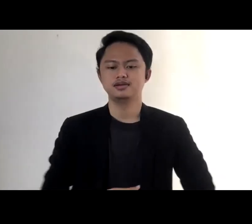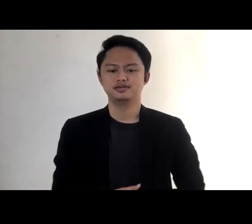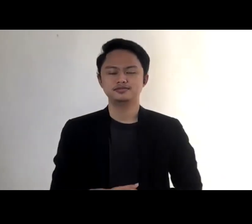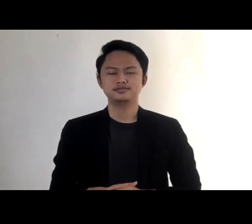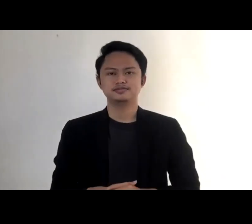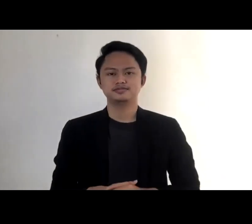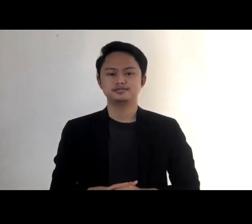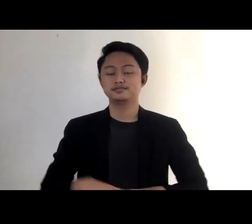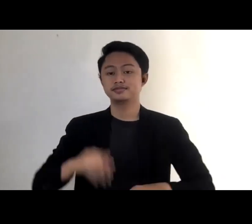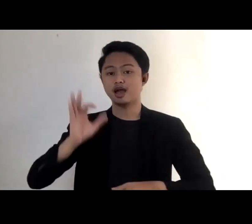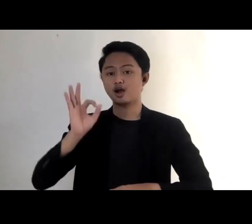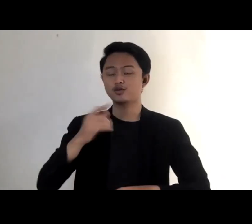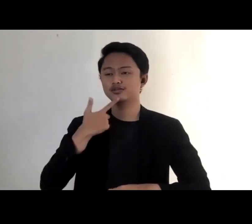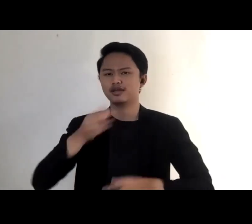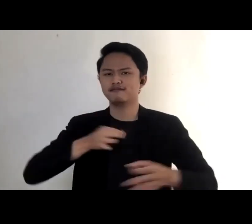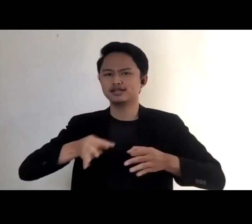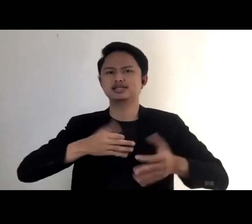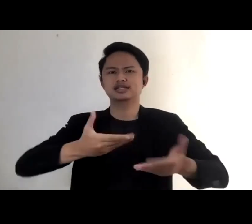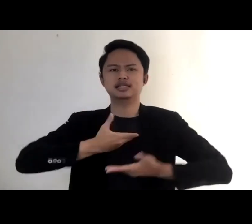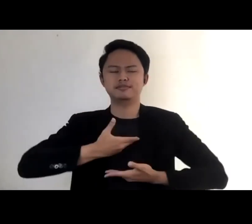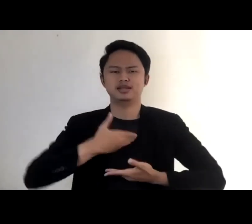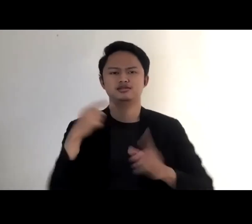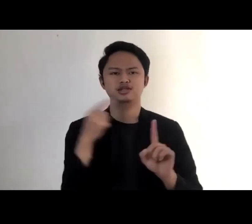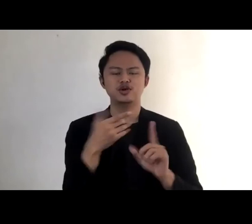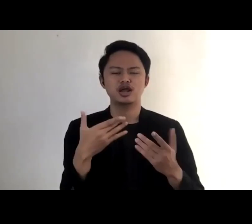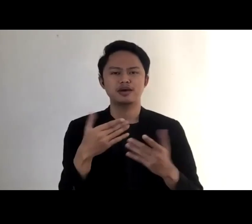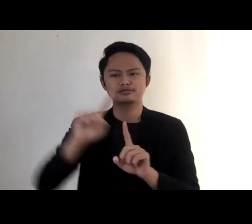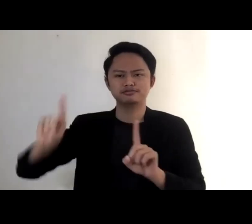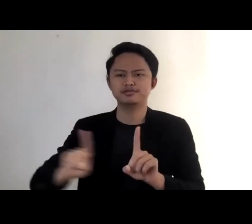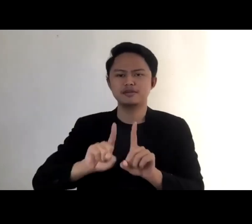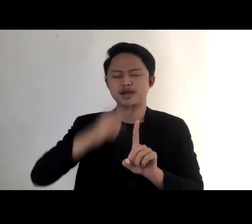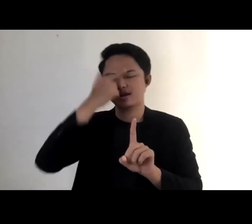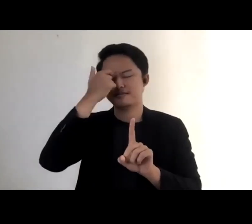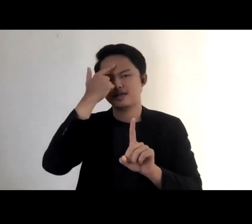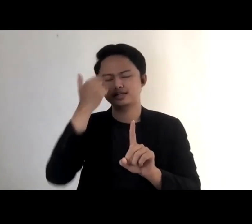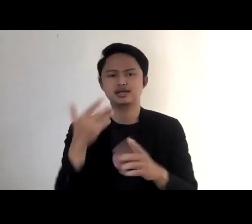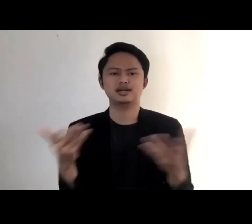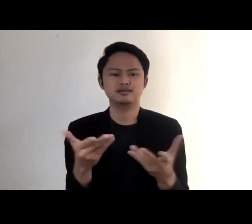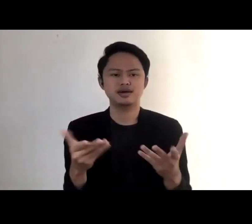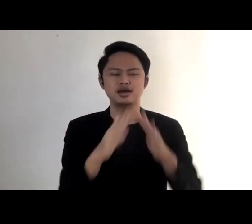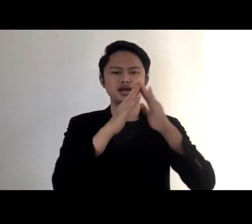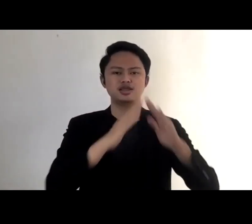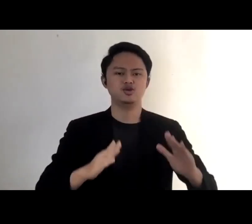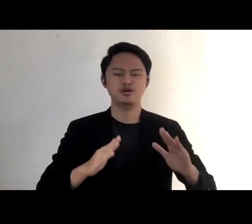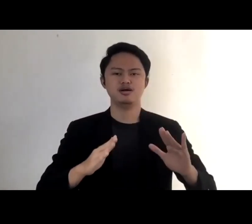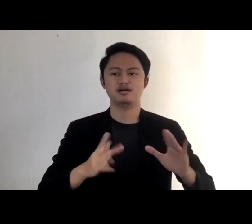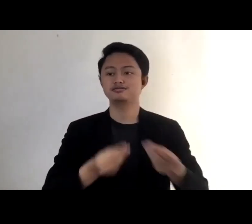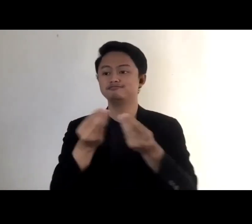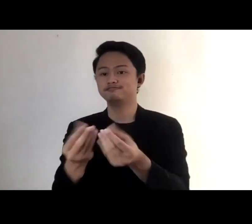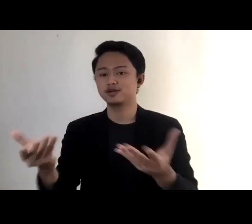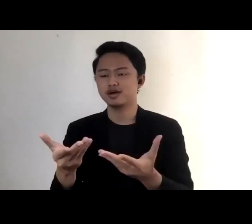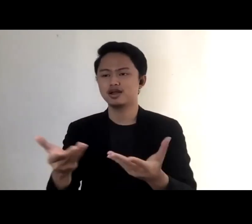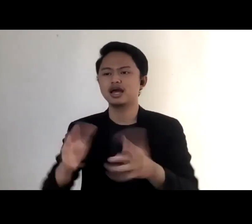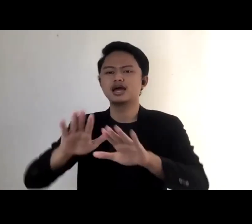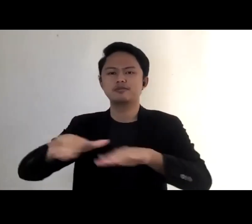fasilitas yang dapat digunakan untuk mendorong pendampingan belajar dari di rumah kepada putra-putri didiknya